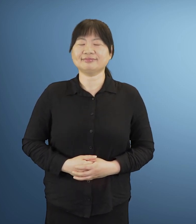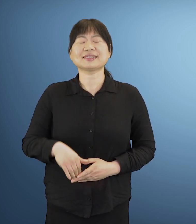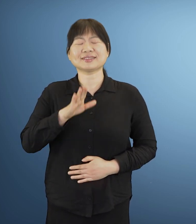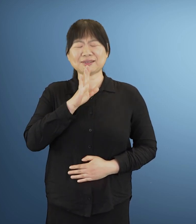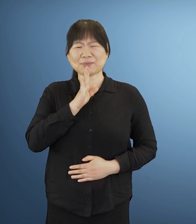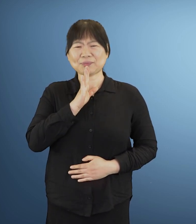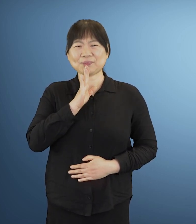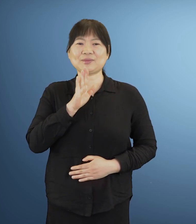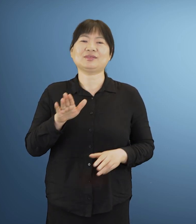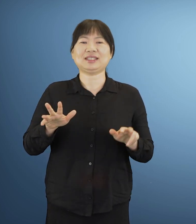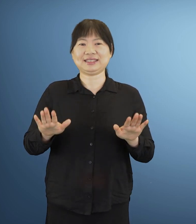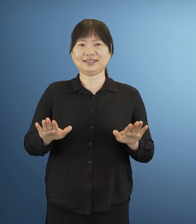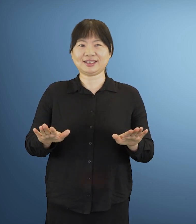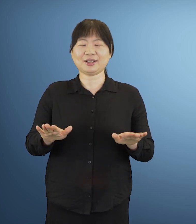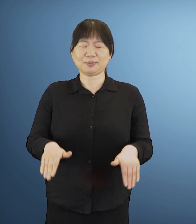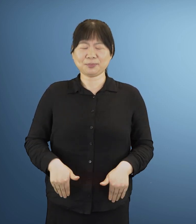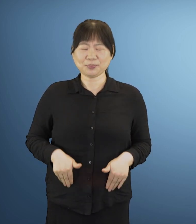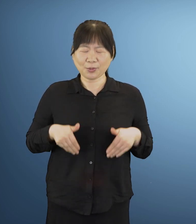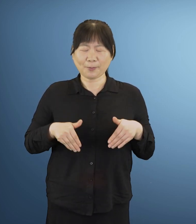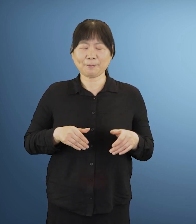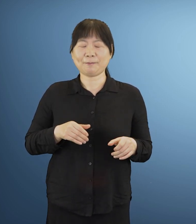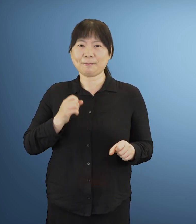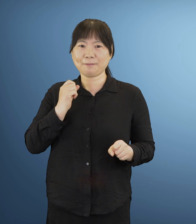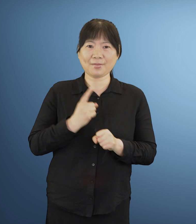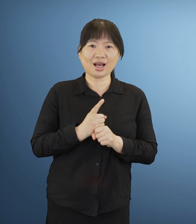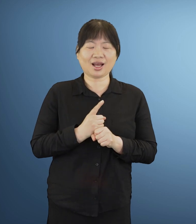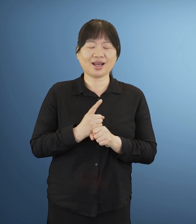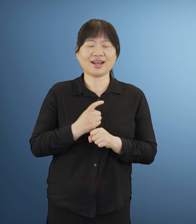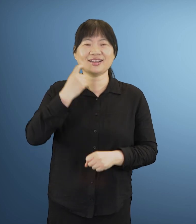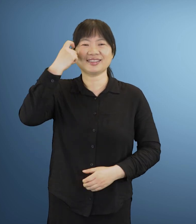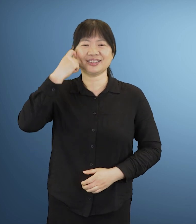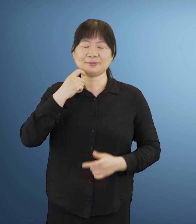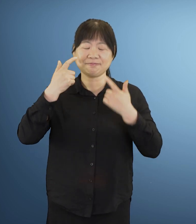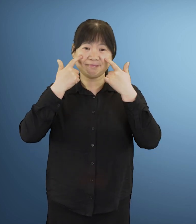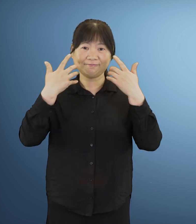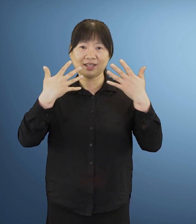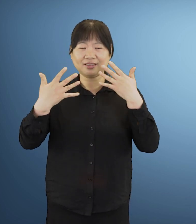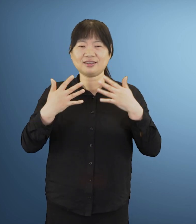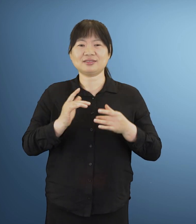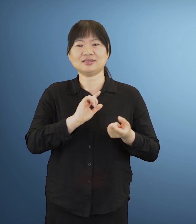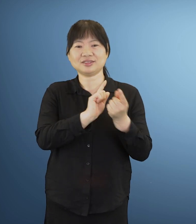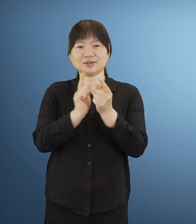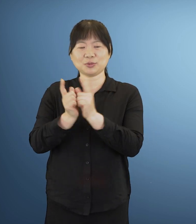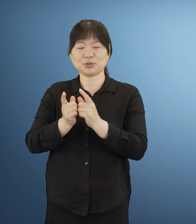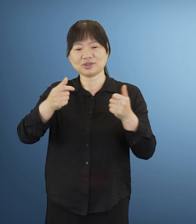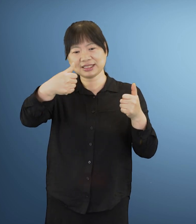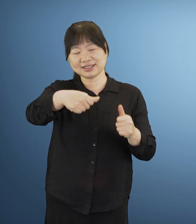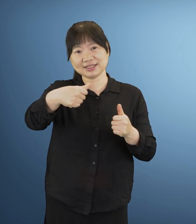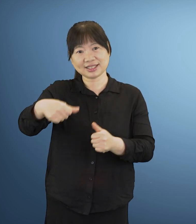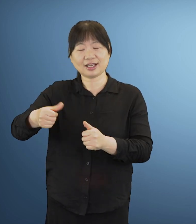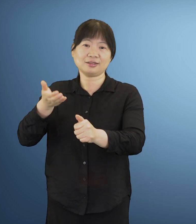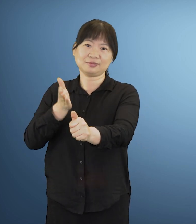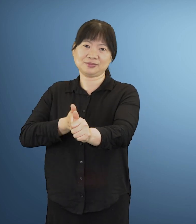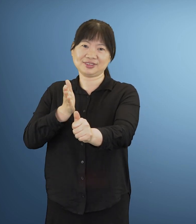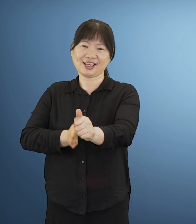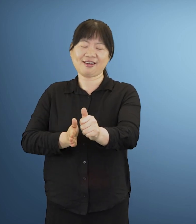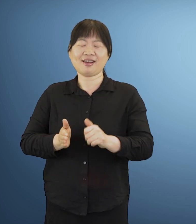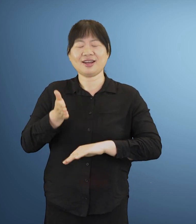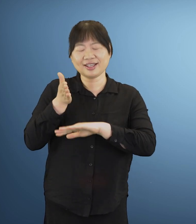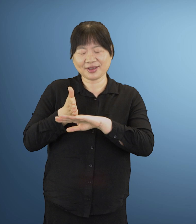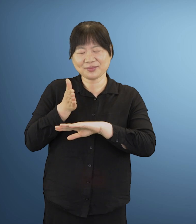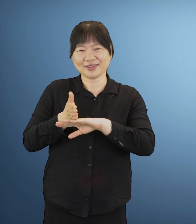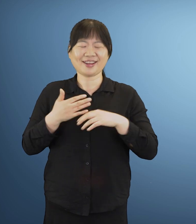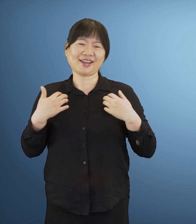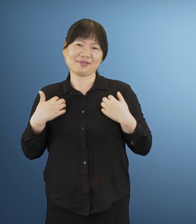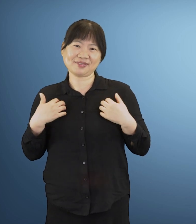정말 봄이 온 것 같아요. 자, 좌우로 한번 인사를 좀 나눕시다. 감사합니다. 반갑습니다.